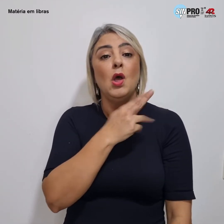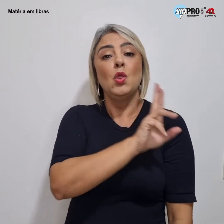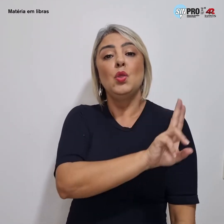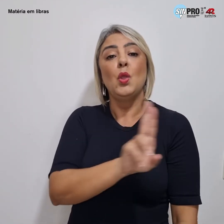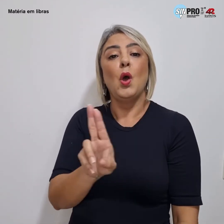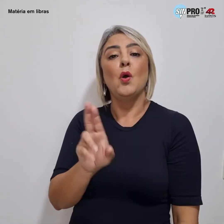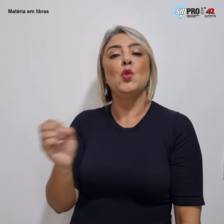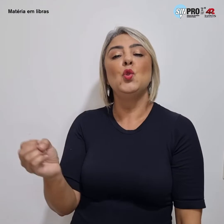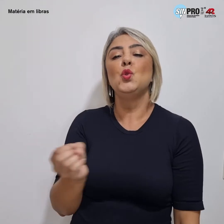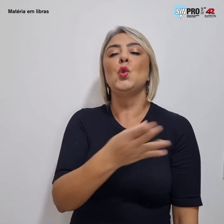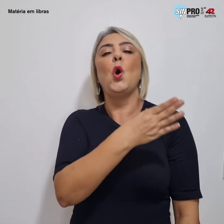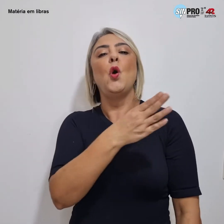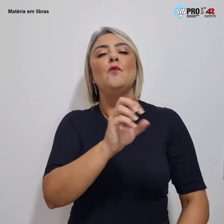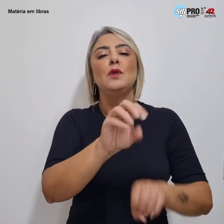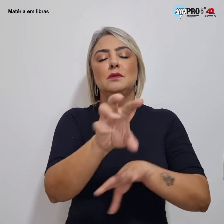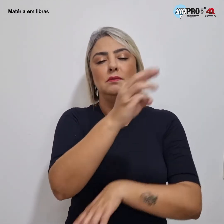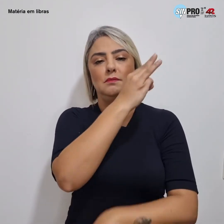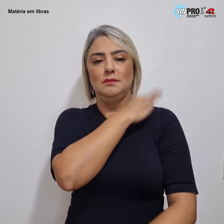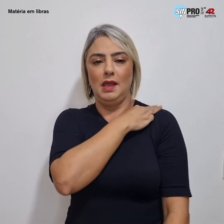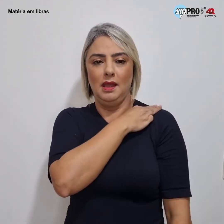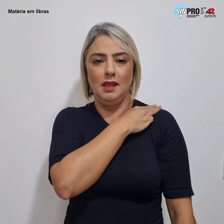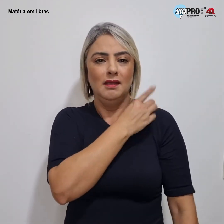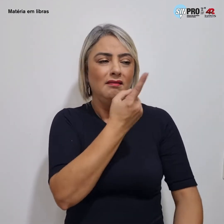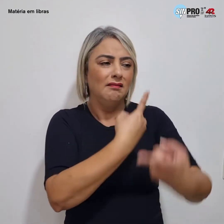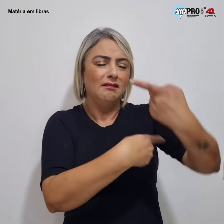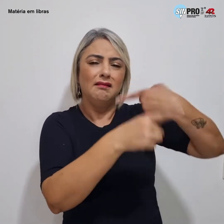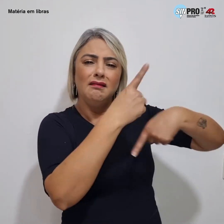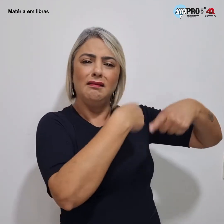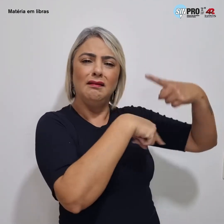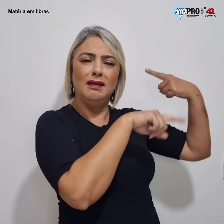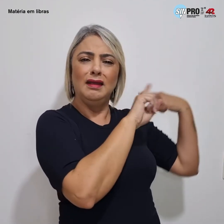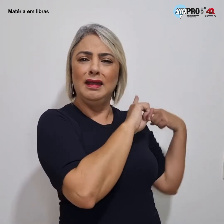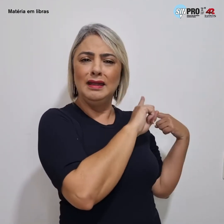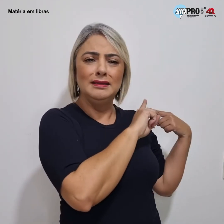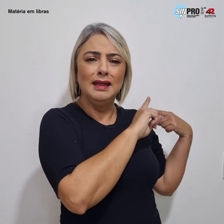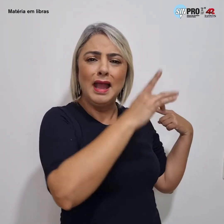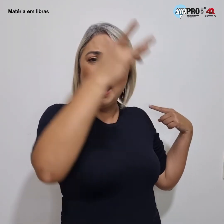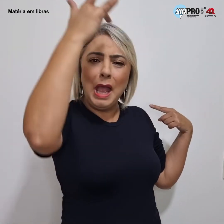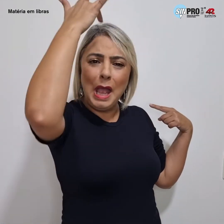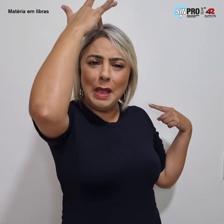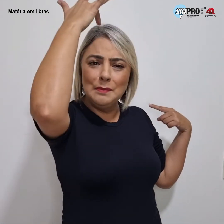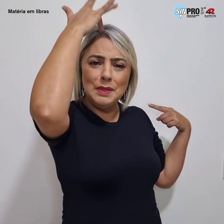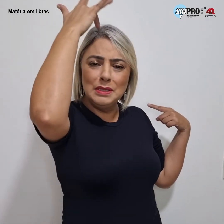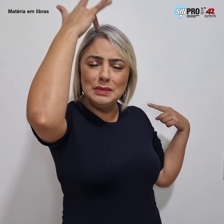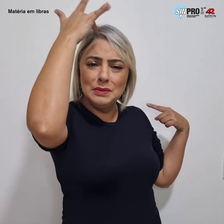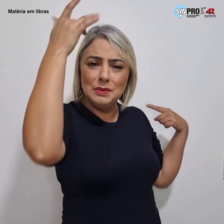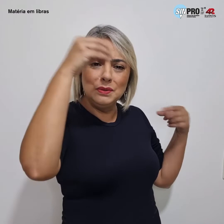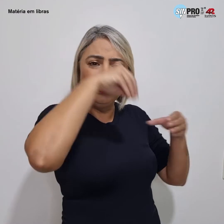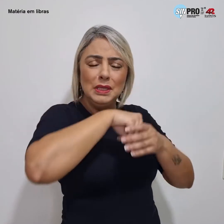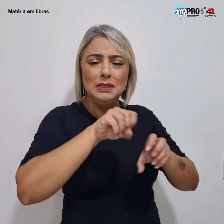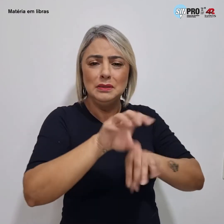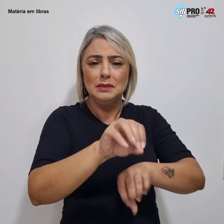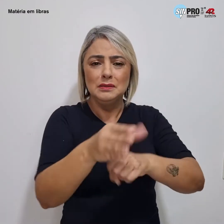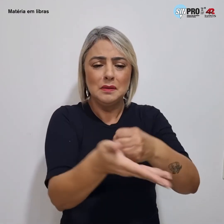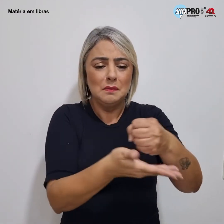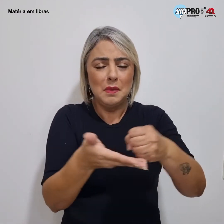ele chama de novo ensino médio, um retrocesso sem precedentes na educação